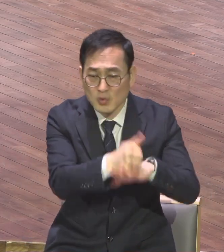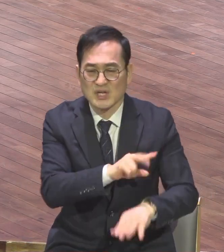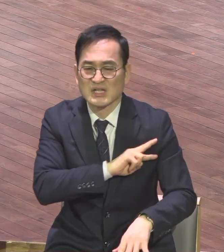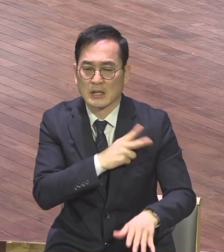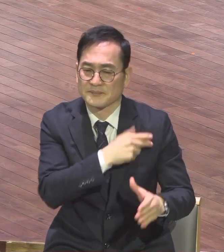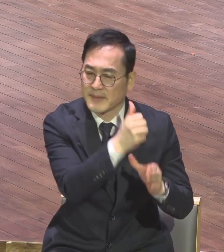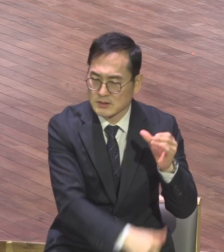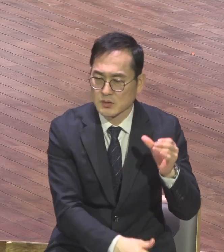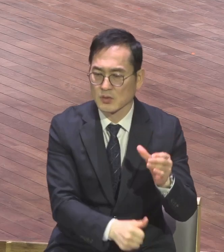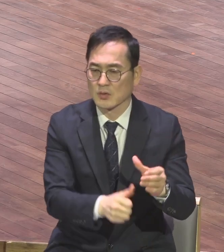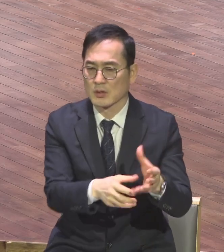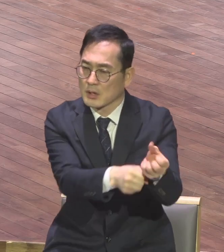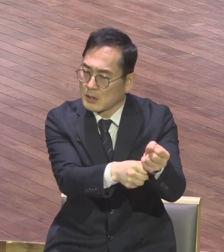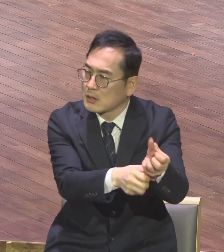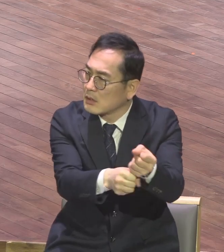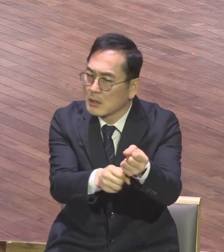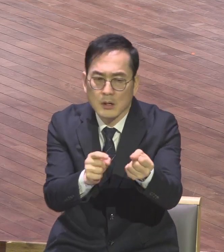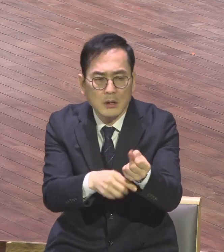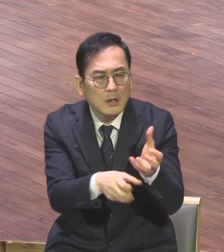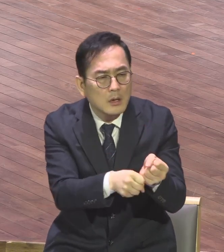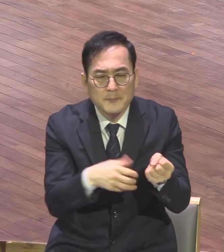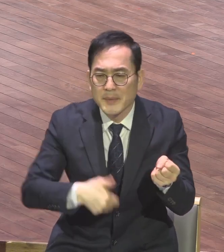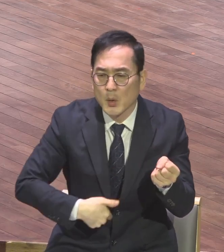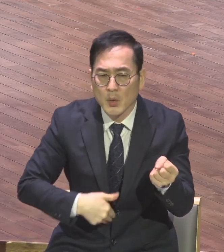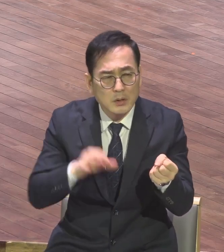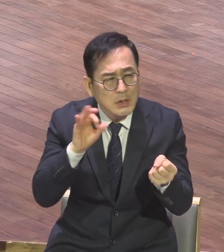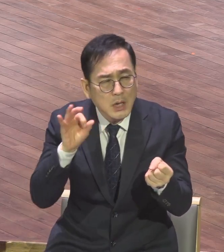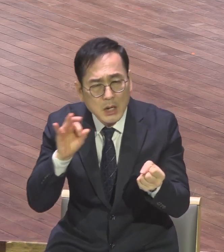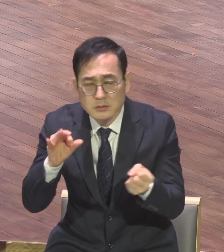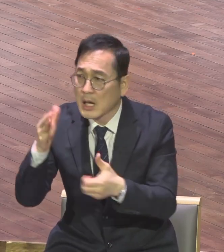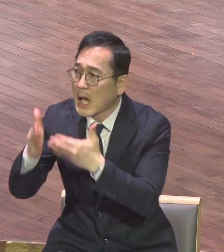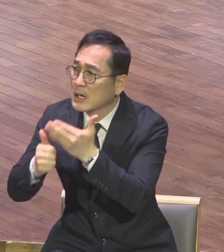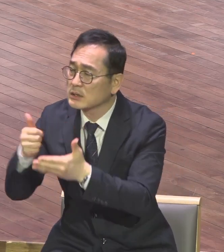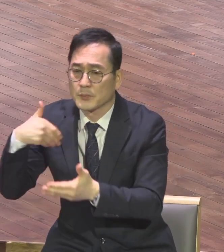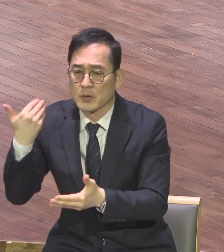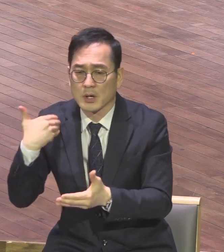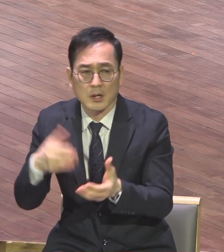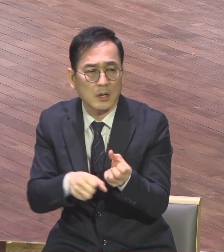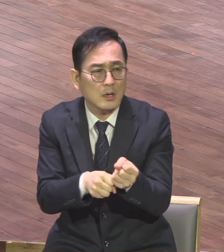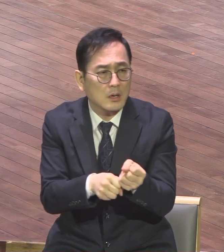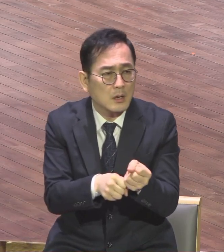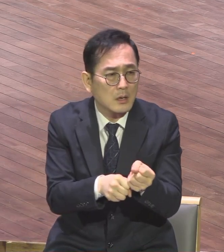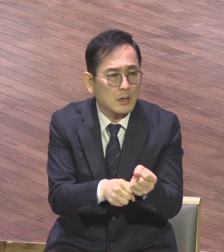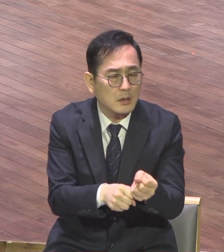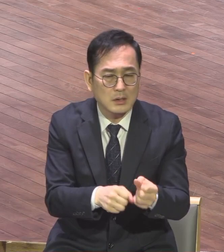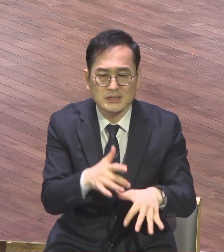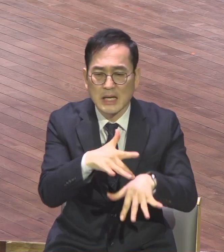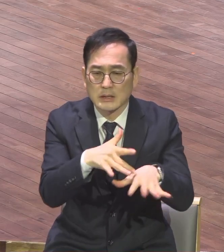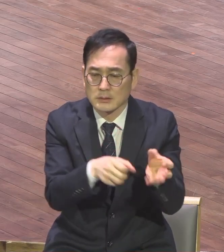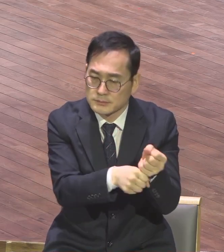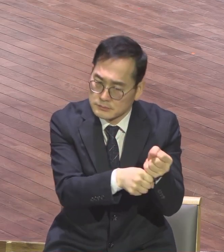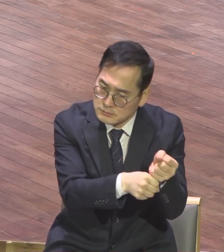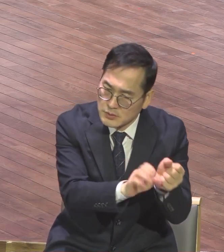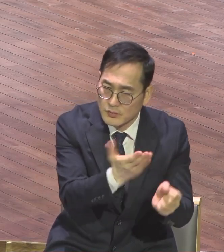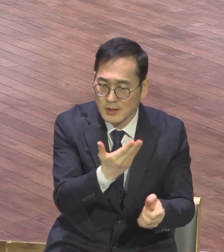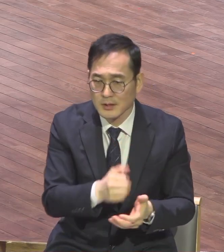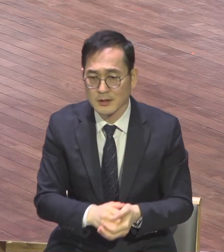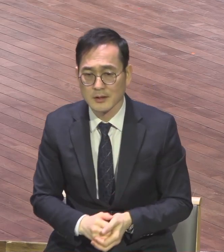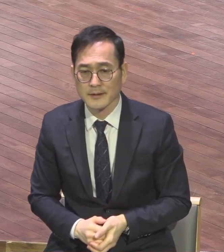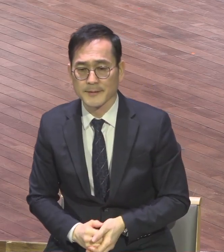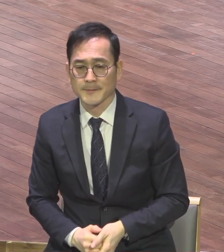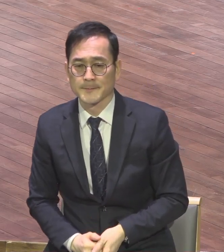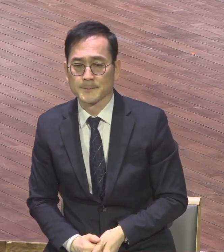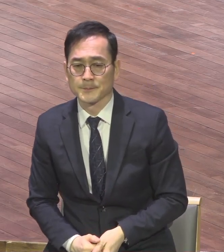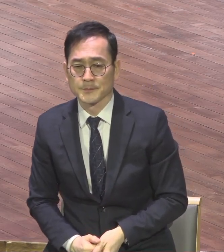모르니까 현장은 그럴 수밖에 없는 상태 자체를 모릅니다. 이스라엘도 몰랐습니다. 왜 노예가 되어야 하는지.